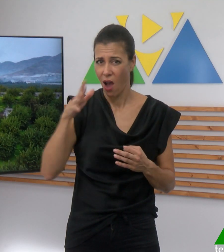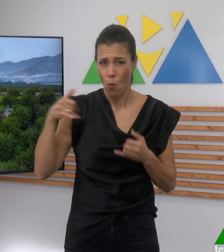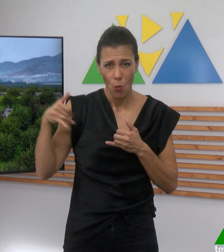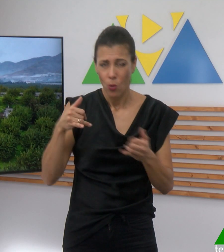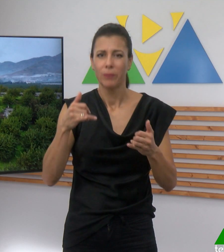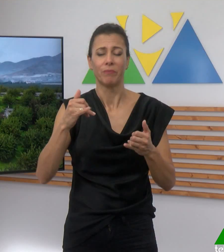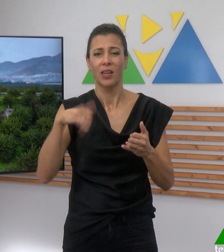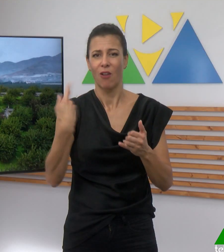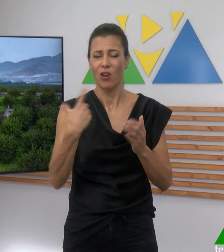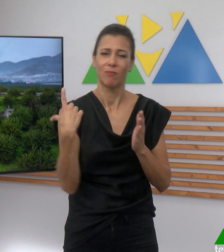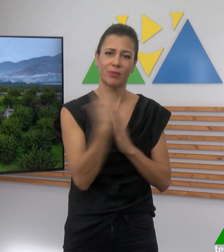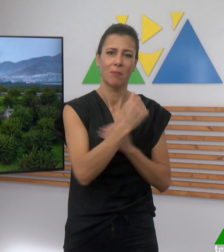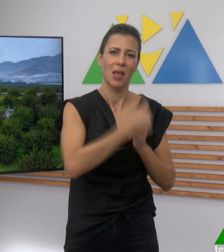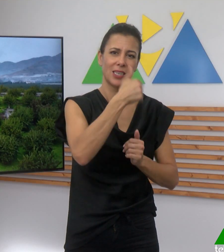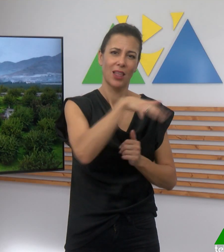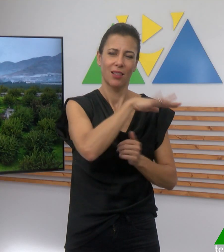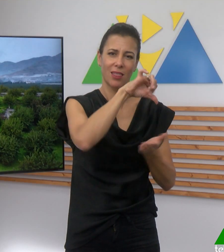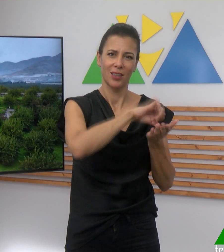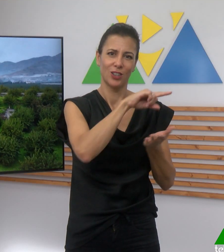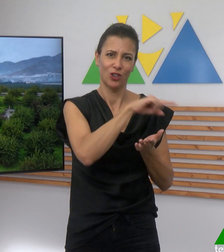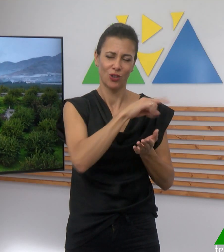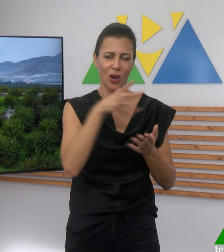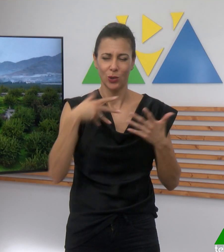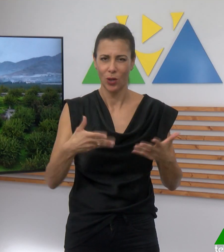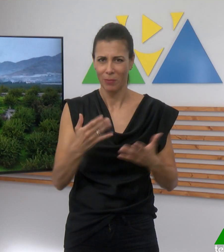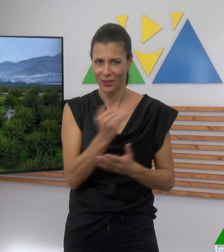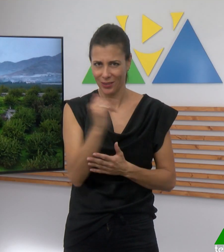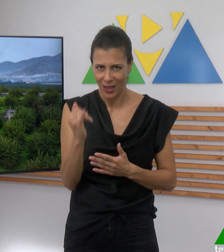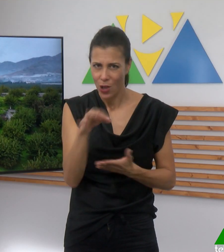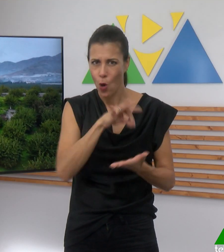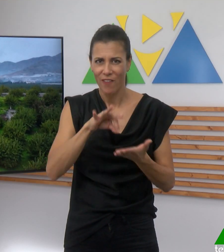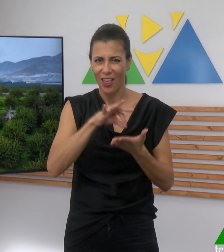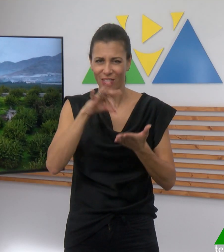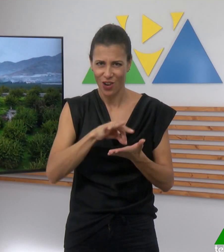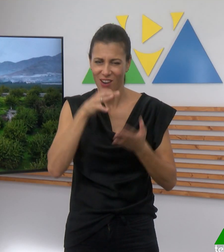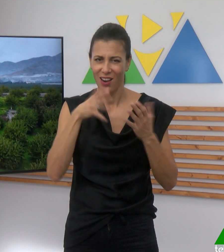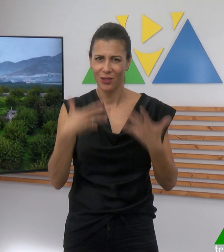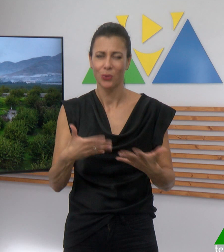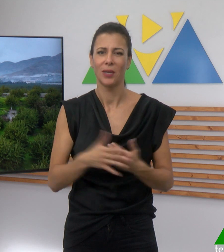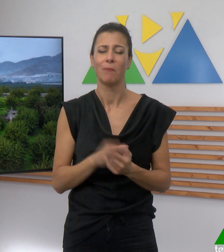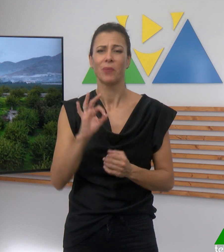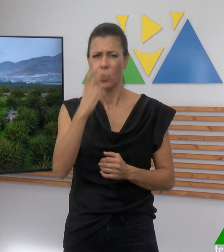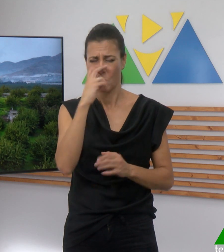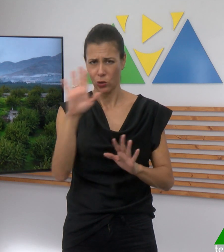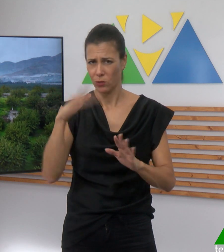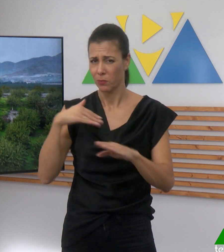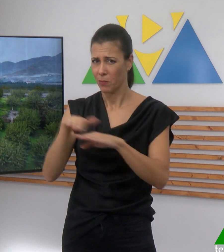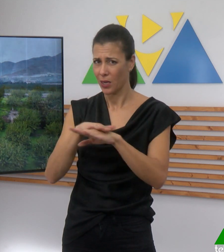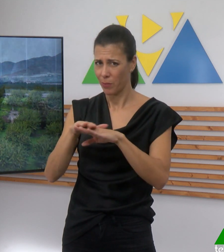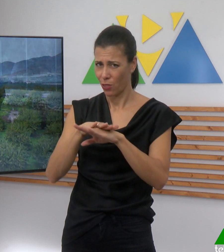fuimos centrando un poco más en nuestra ubicación nuestra ubicación actual es curioso Perdóname Alberto pero quiero